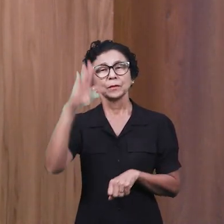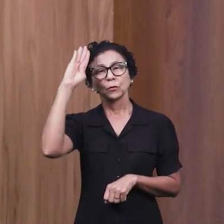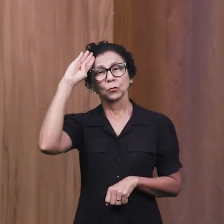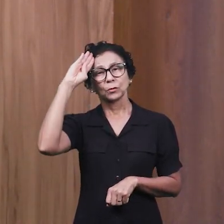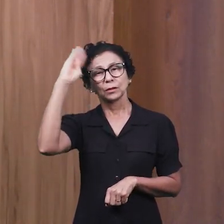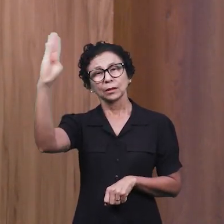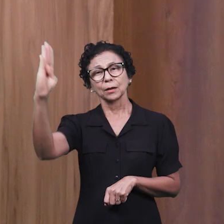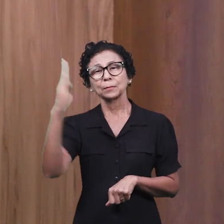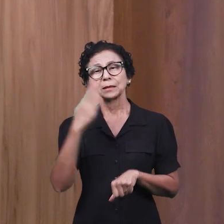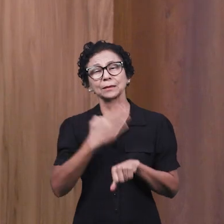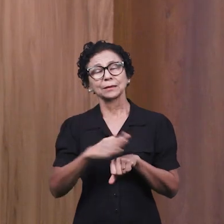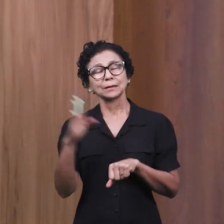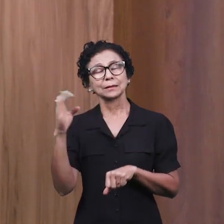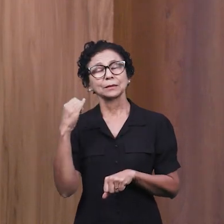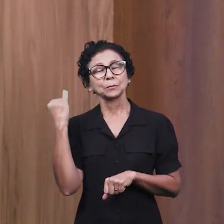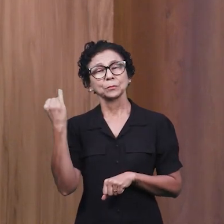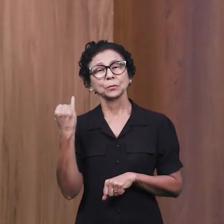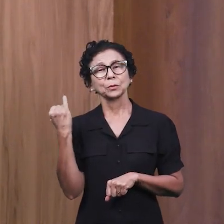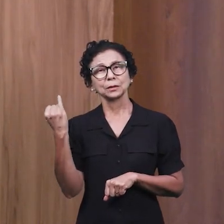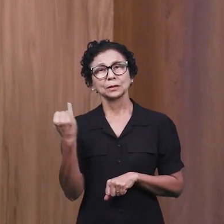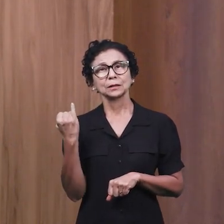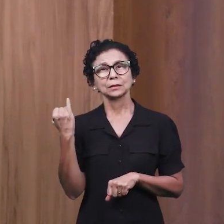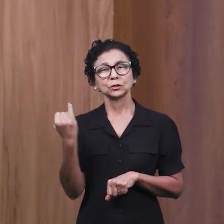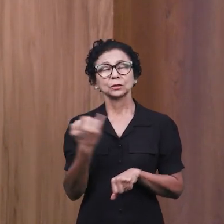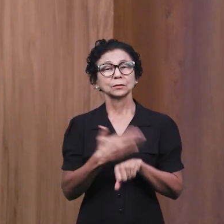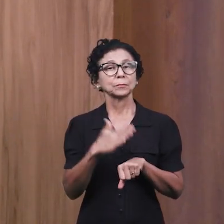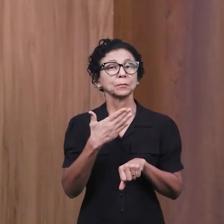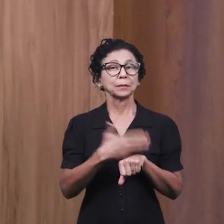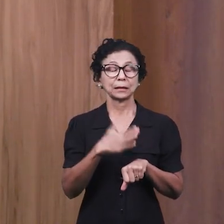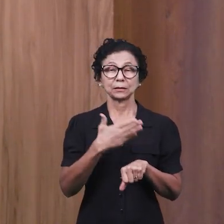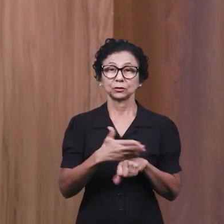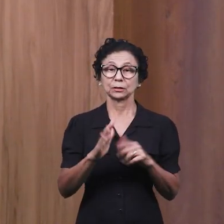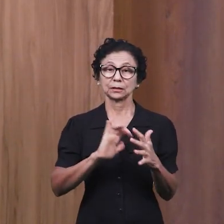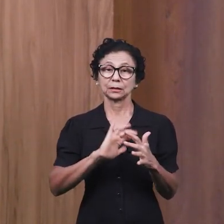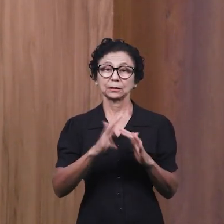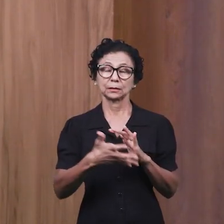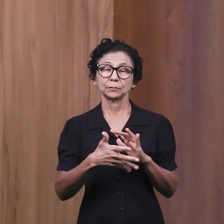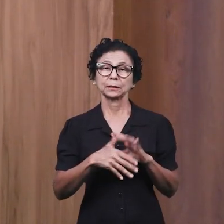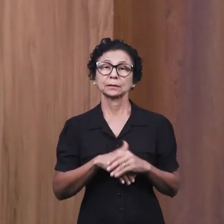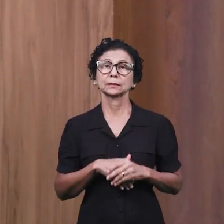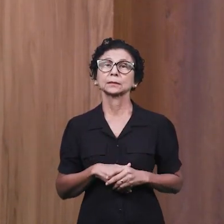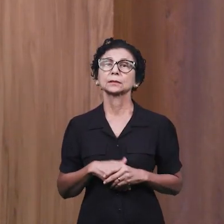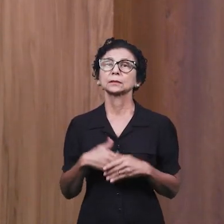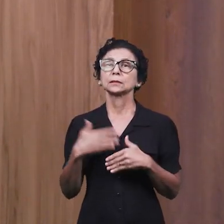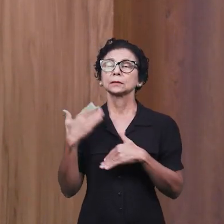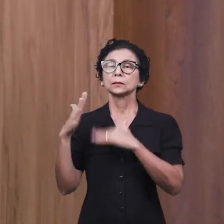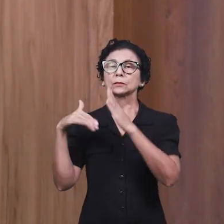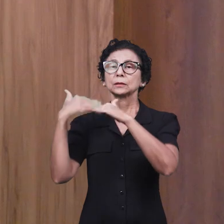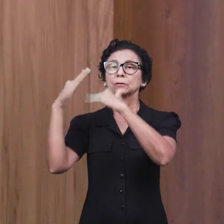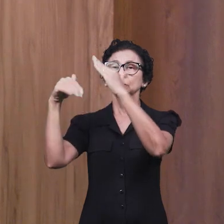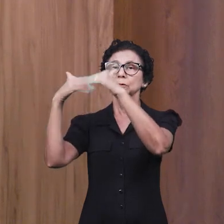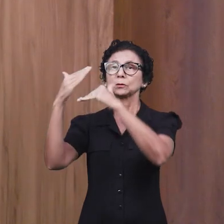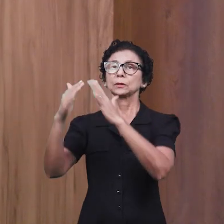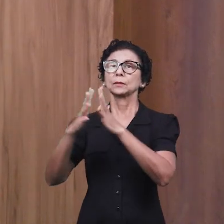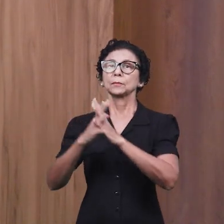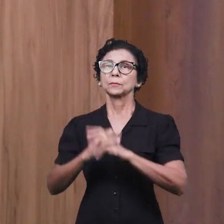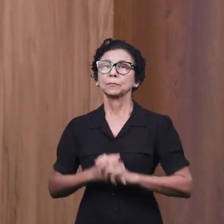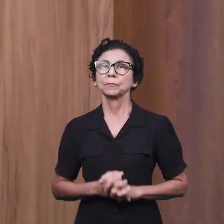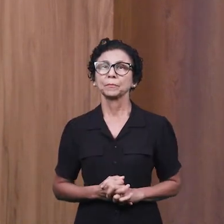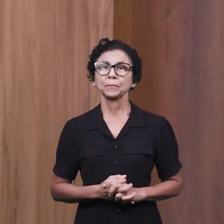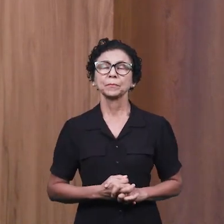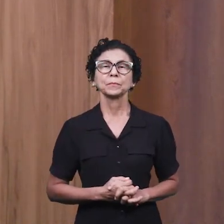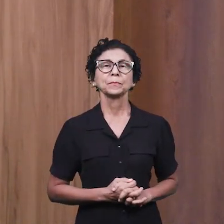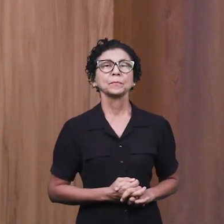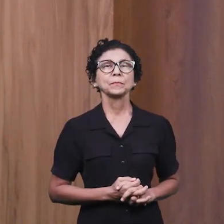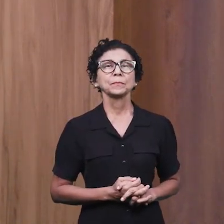fundamental, importantíssimo a gente praticar Libras para evoluirmos.